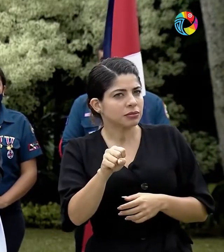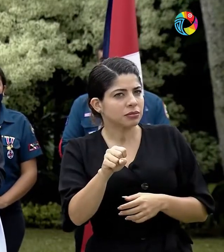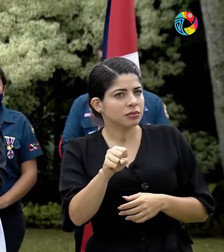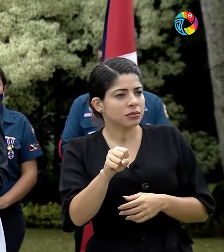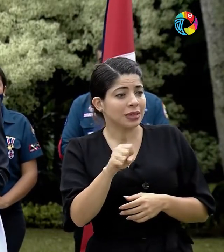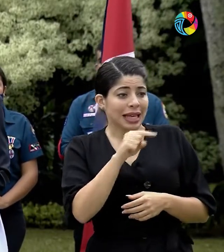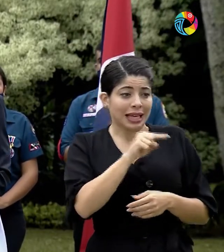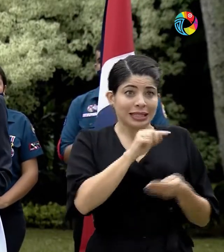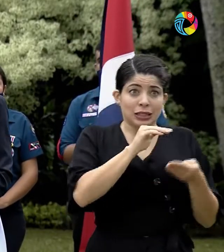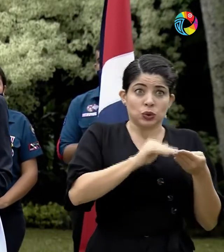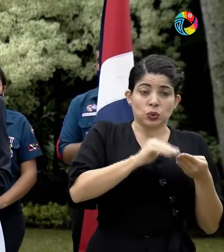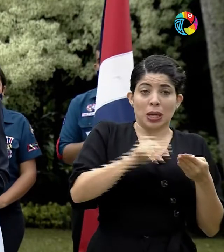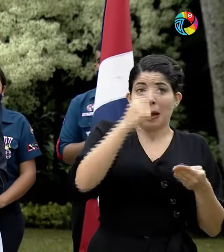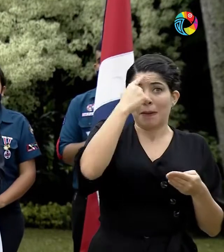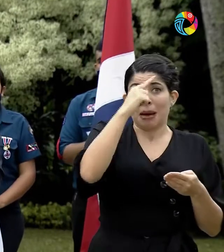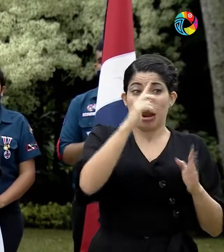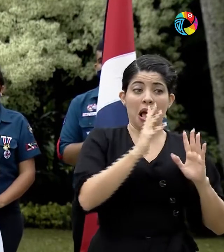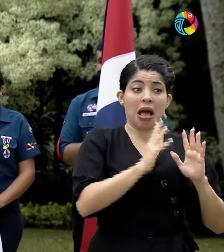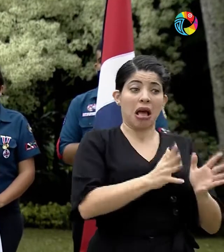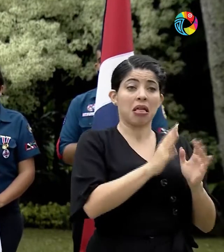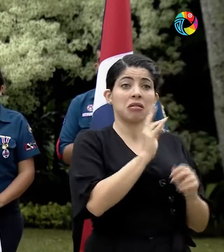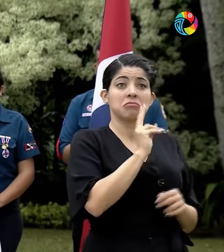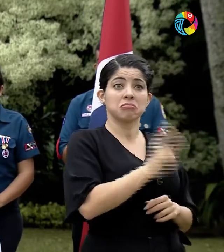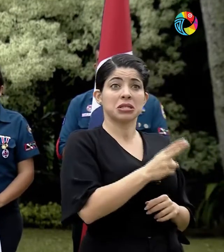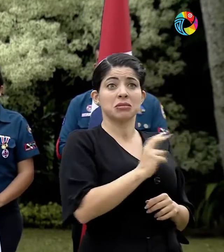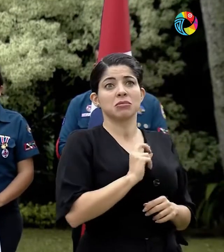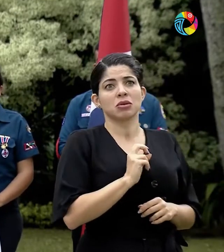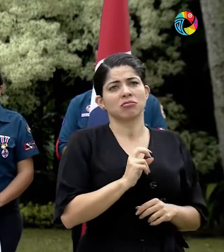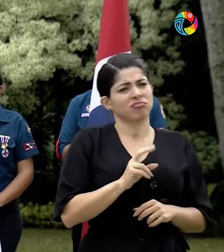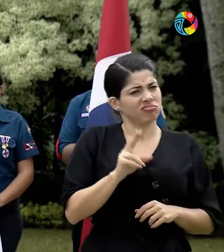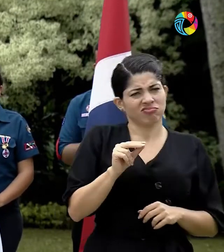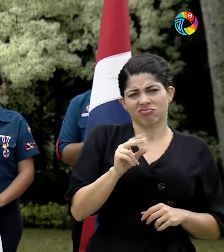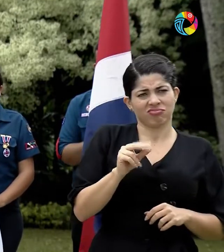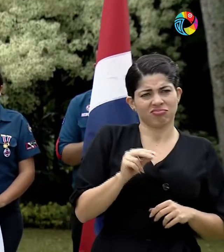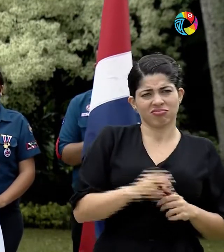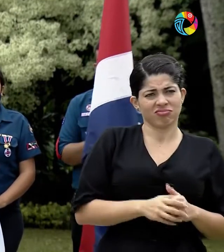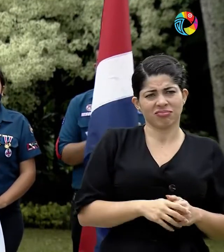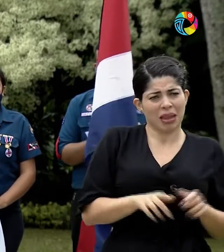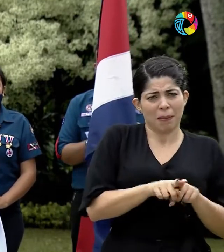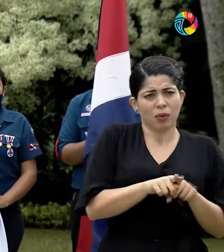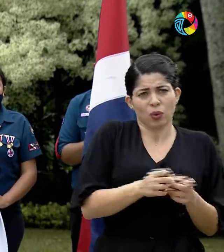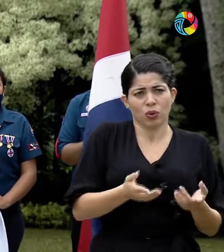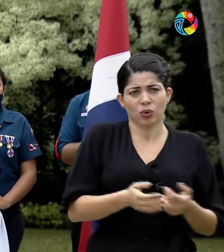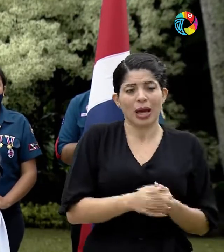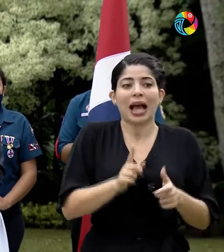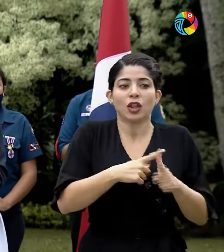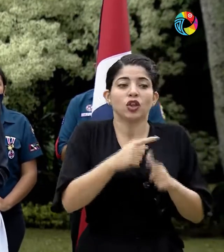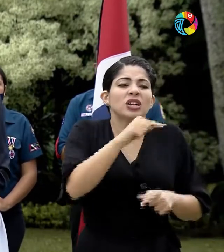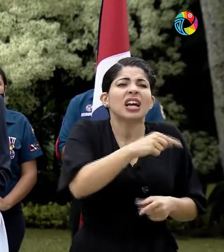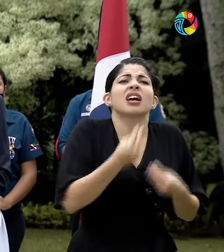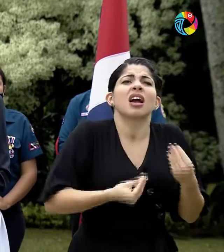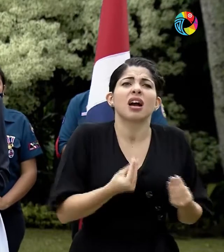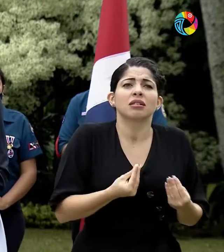¿Eso da excusa para que lo dejemos como está? No, tampoco. Entonces hay que